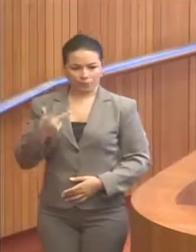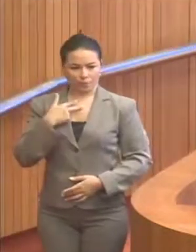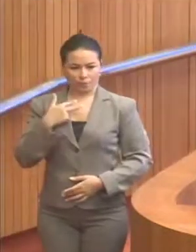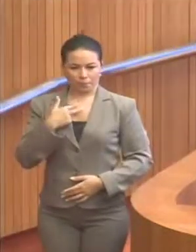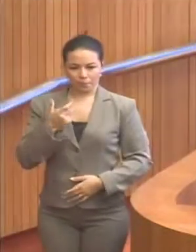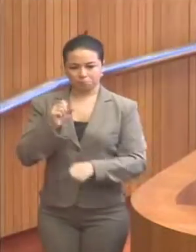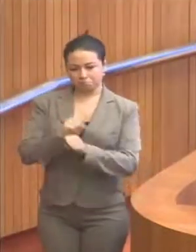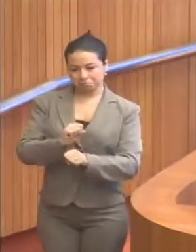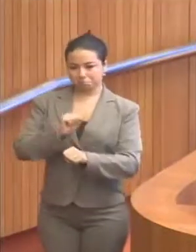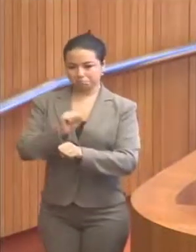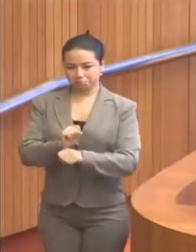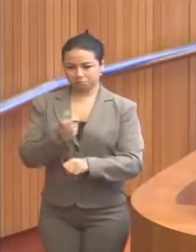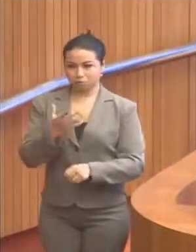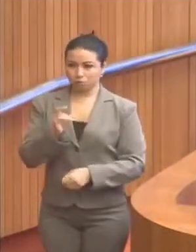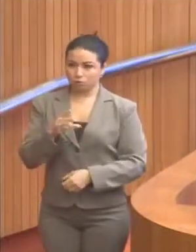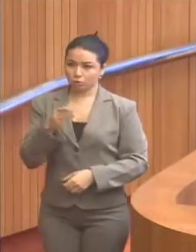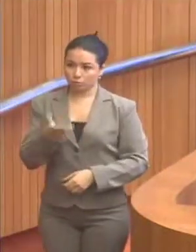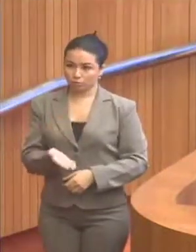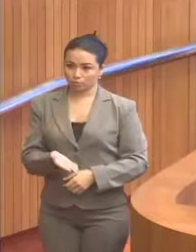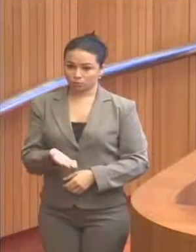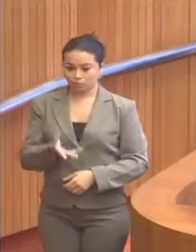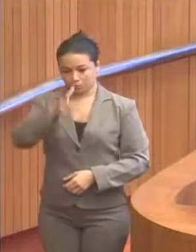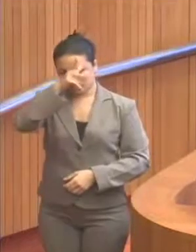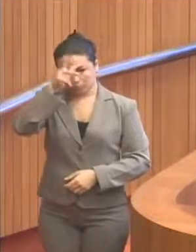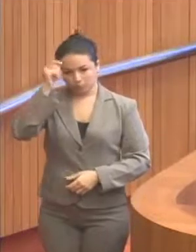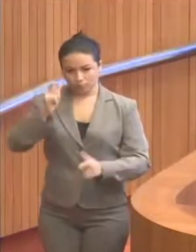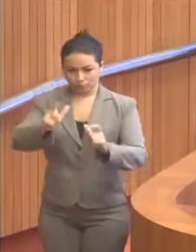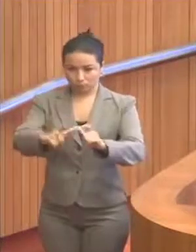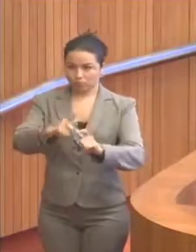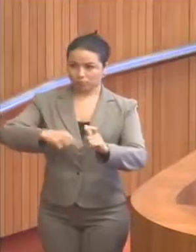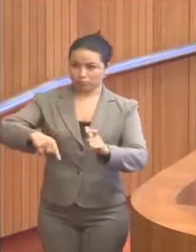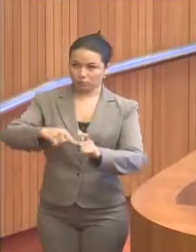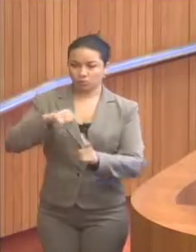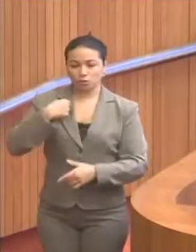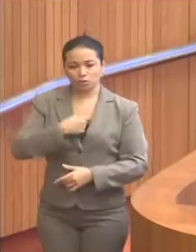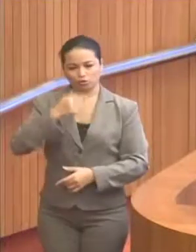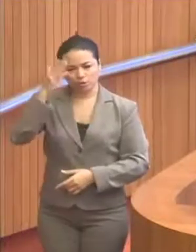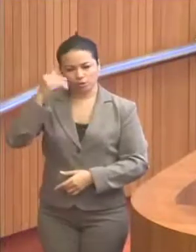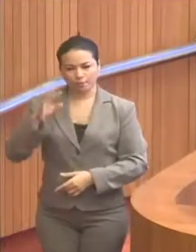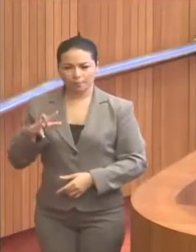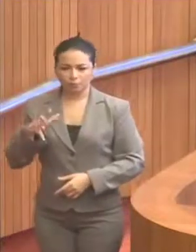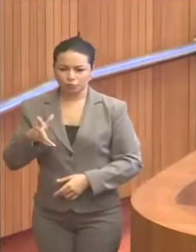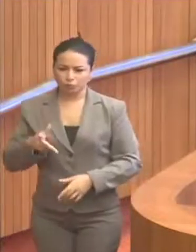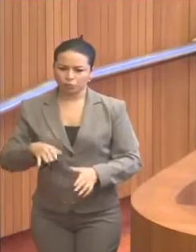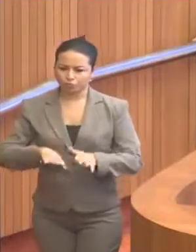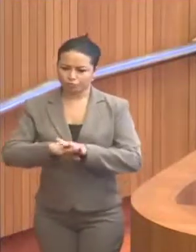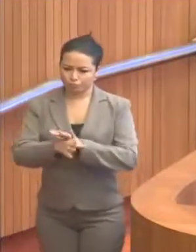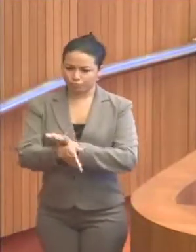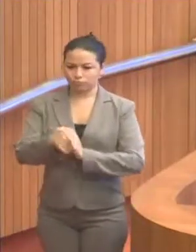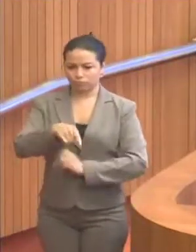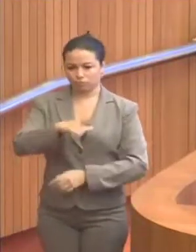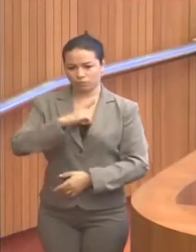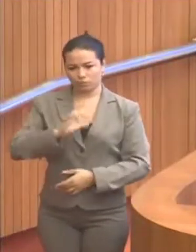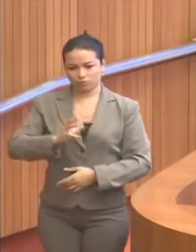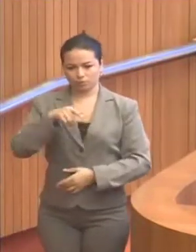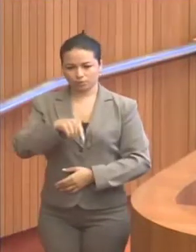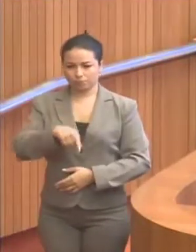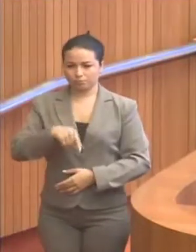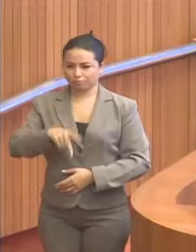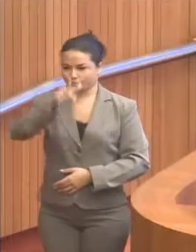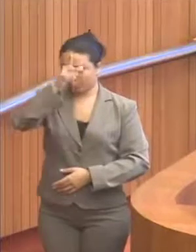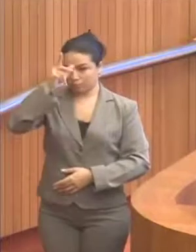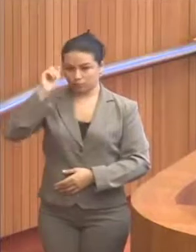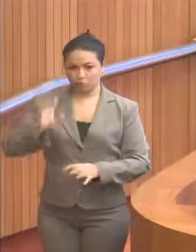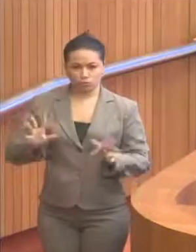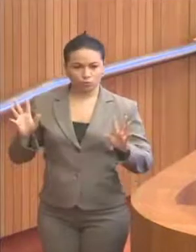ficar esperando apenas que o prefeito lá do município, que nós sabemos de todos os vícios que existem nos municípios, né?